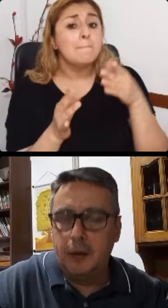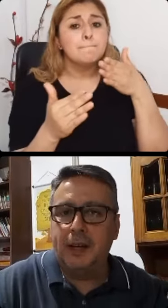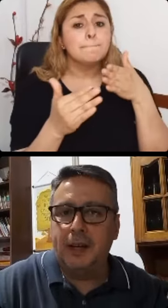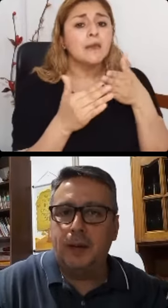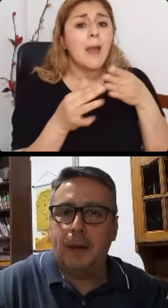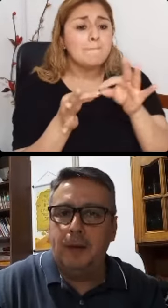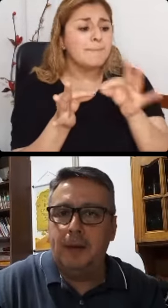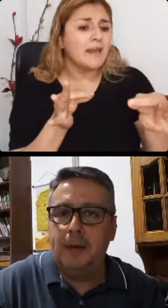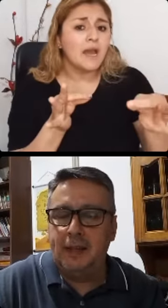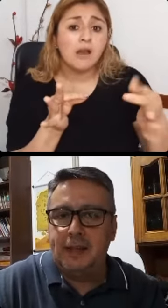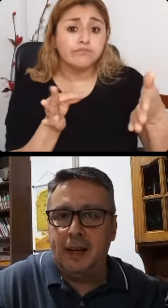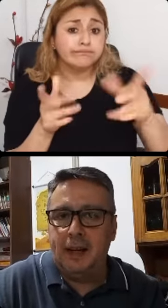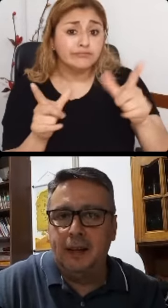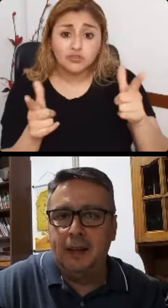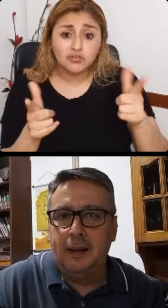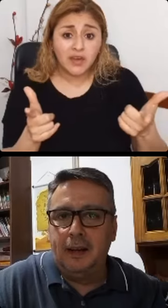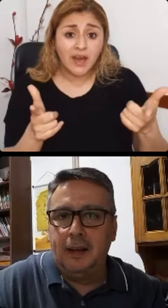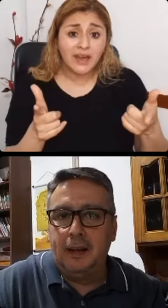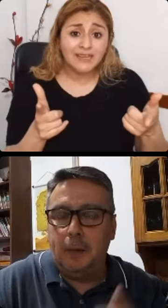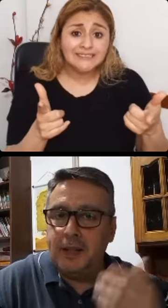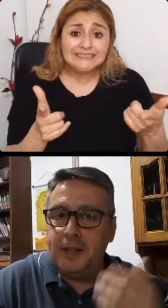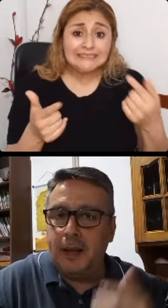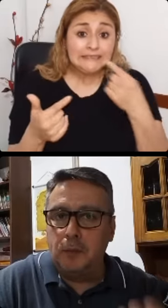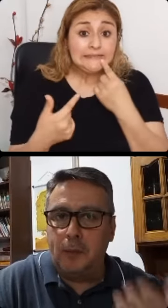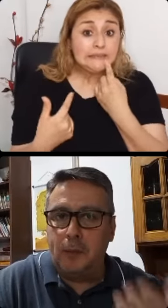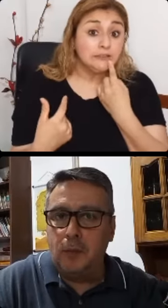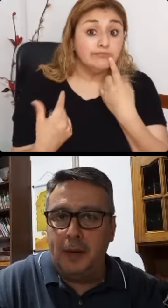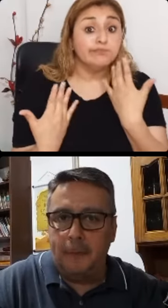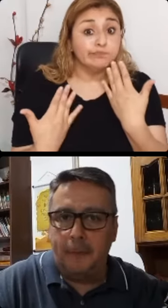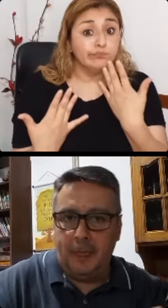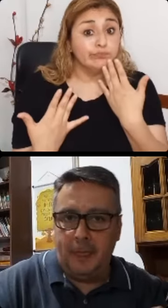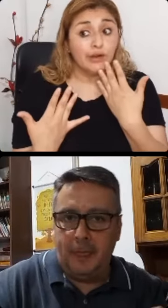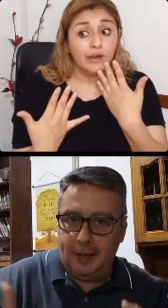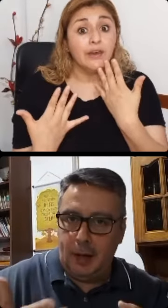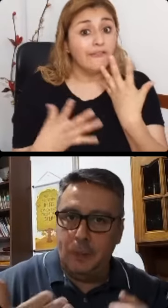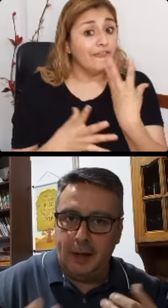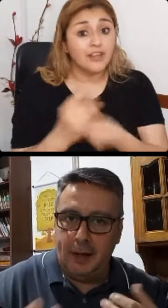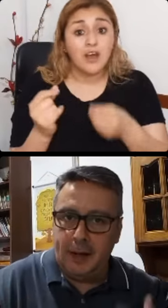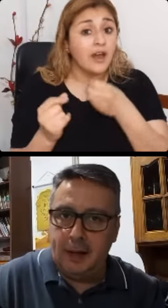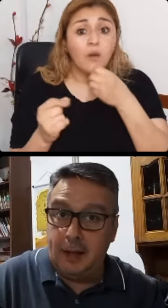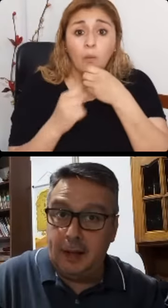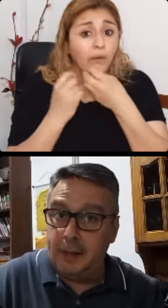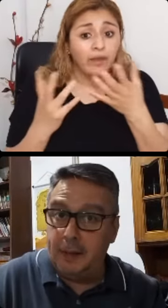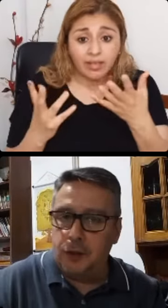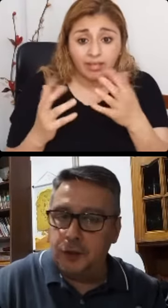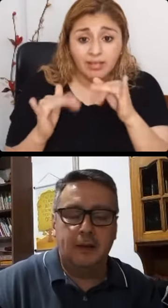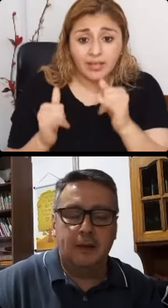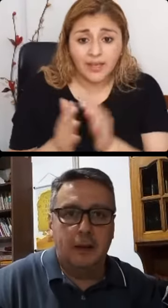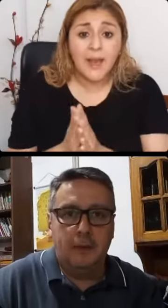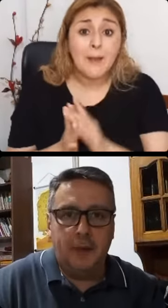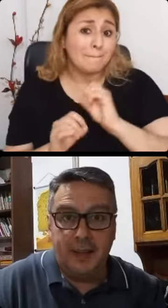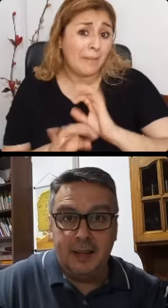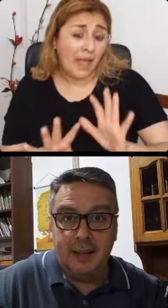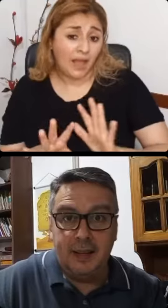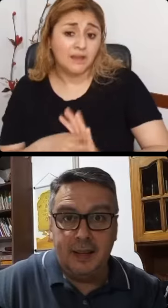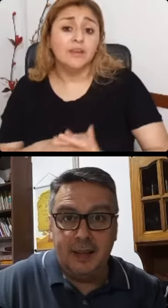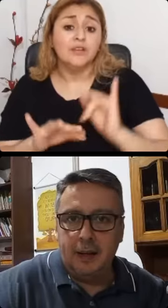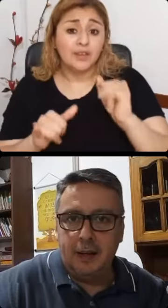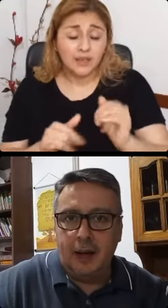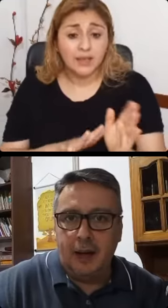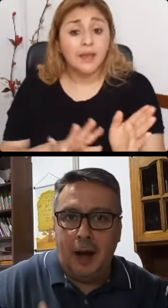por eso la Biblia dice que va a llegar un momento en que la humanidad las personas van a